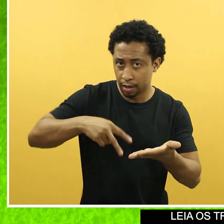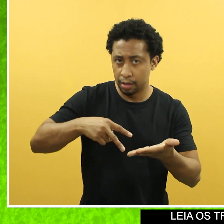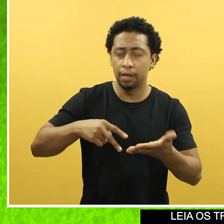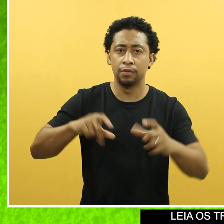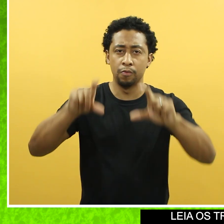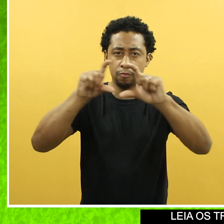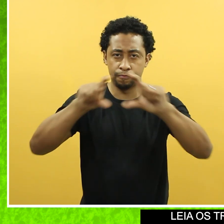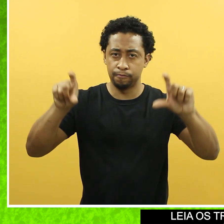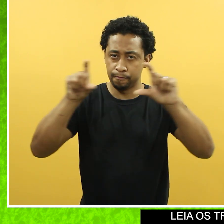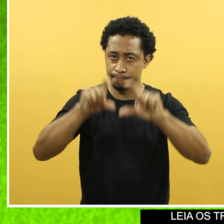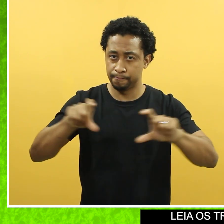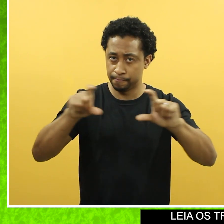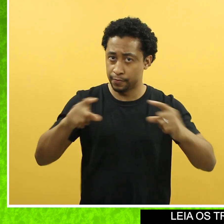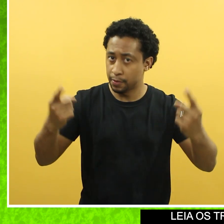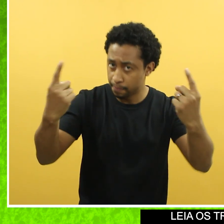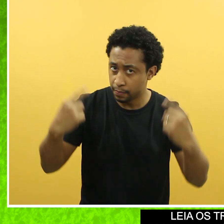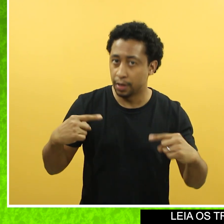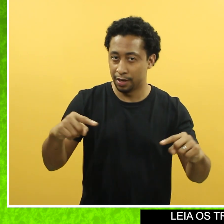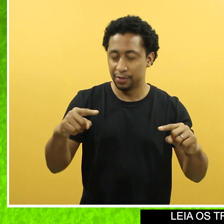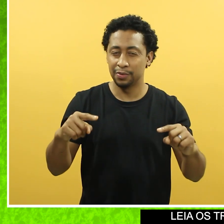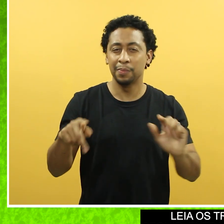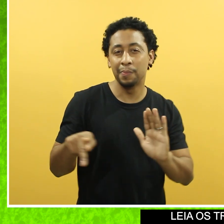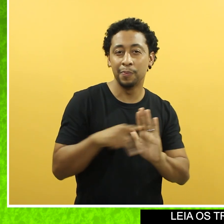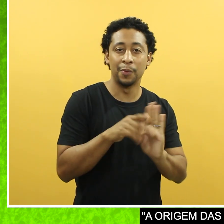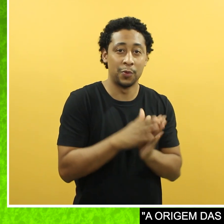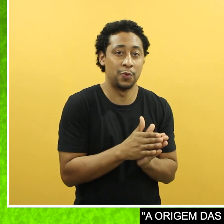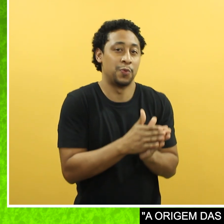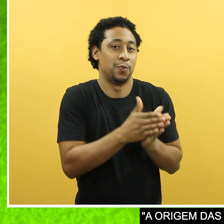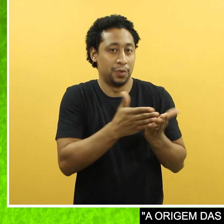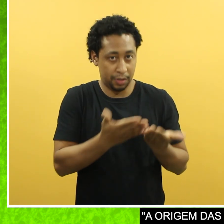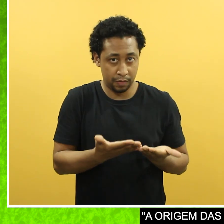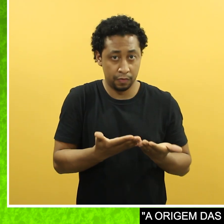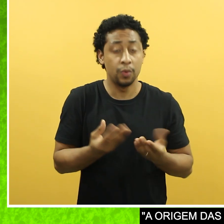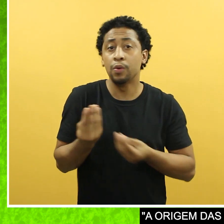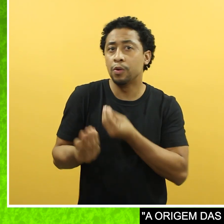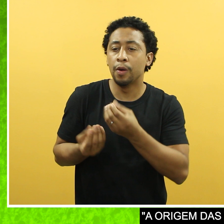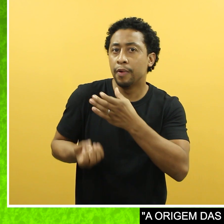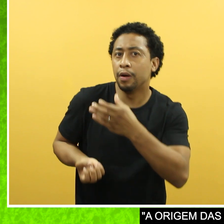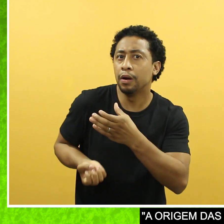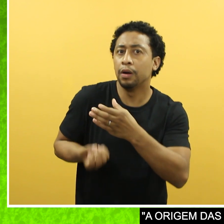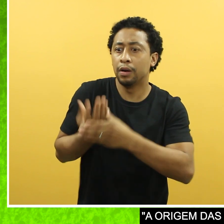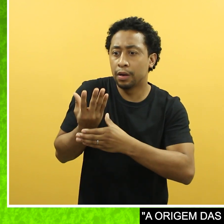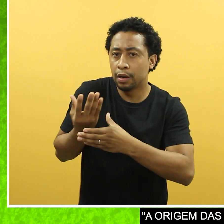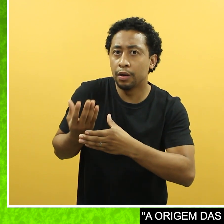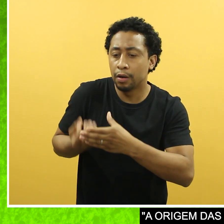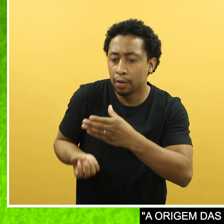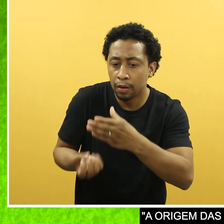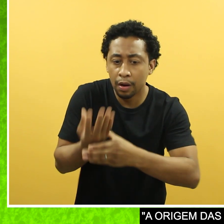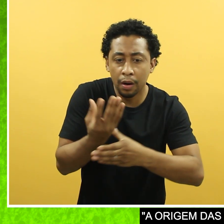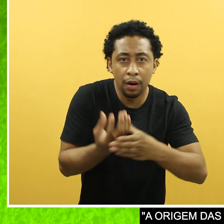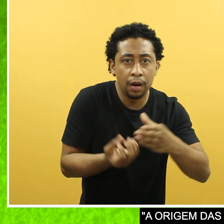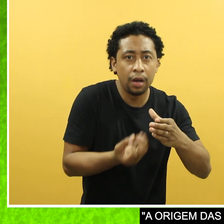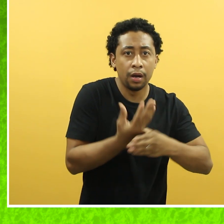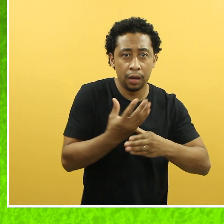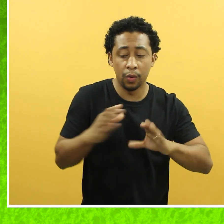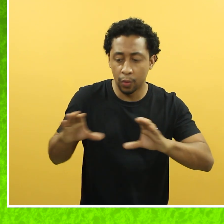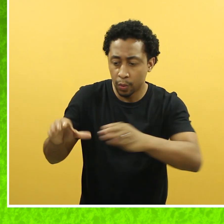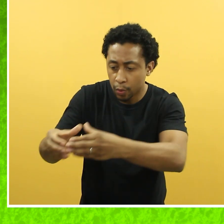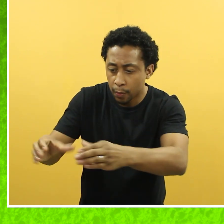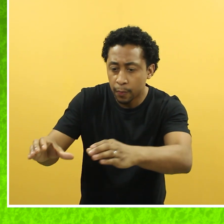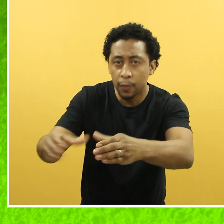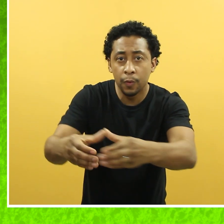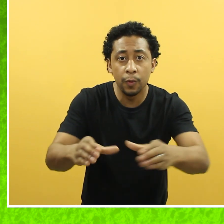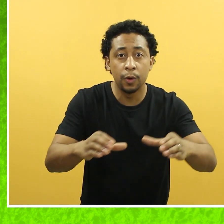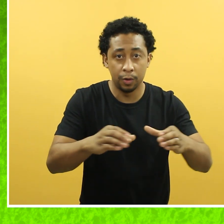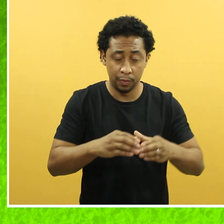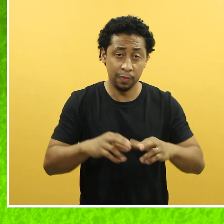Leia os trechos a seguir, extraídos do livro A Origem das Espécies por Meio da Seleção Natural,